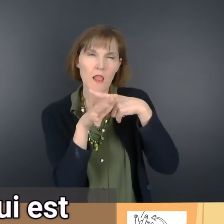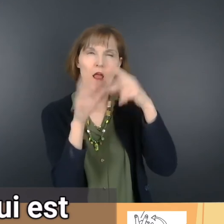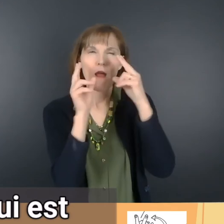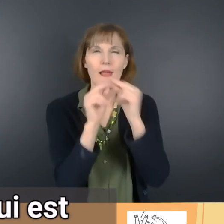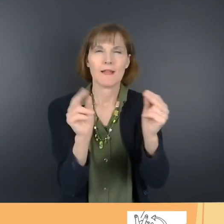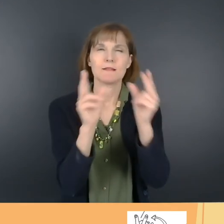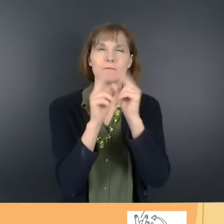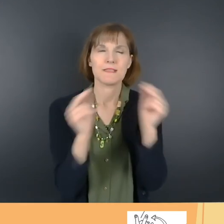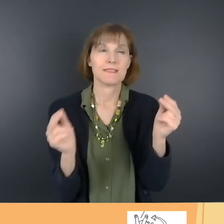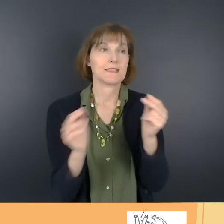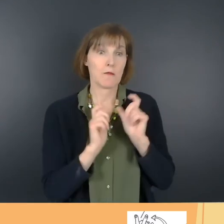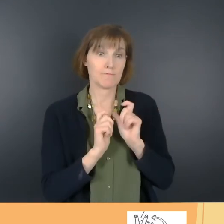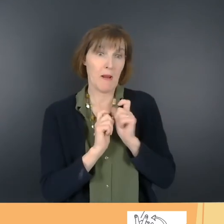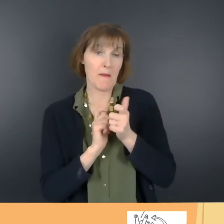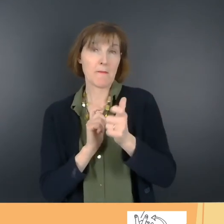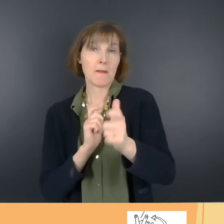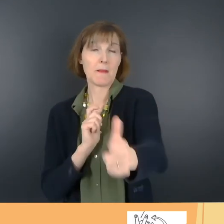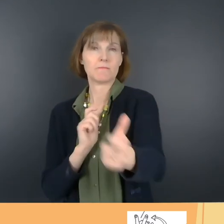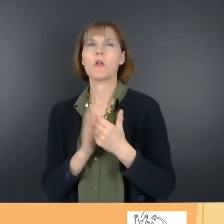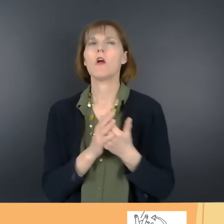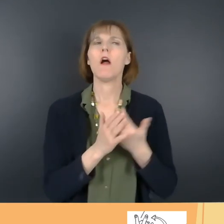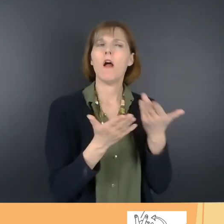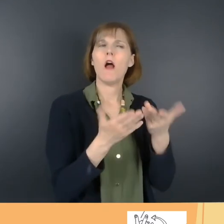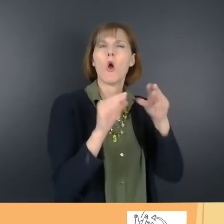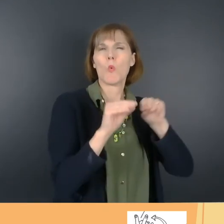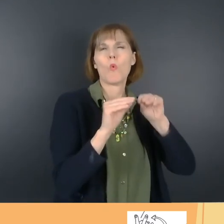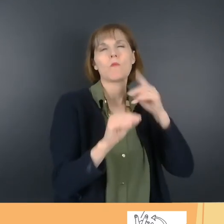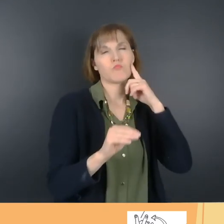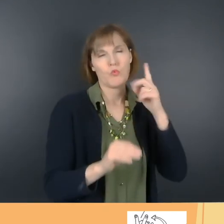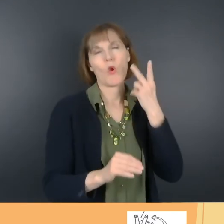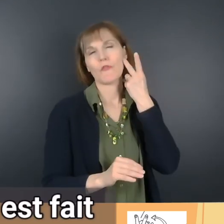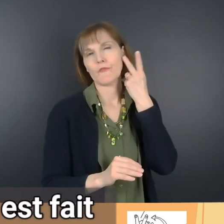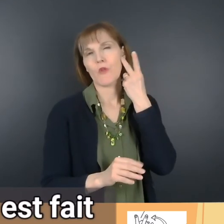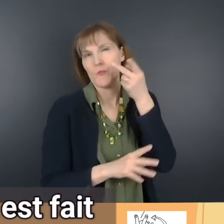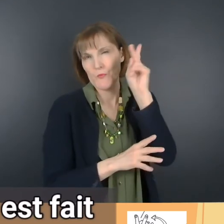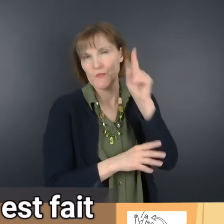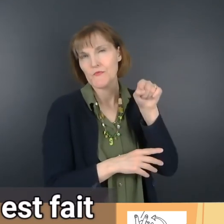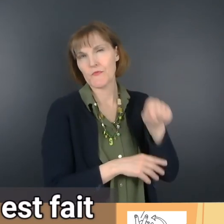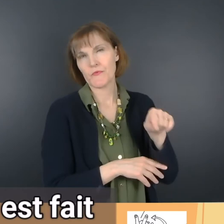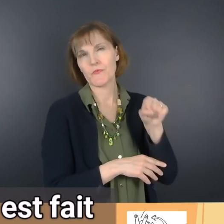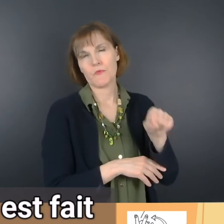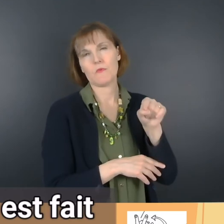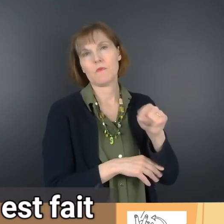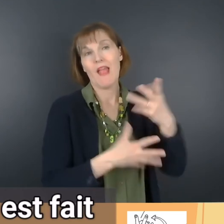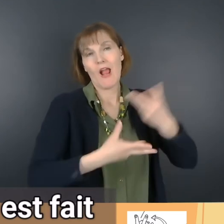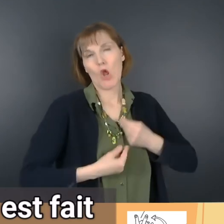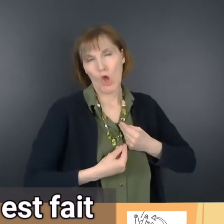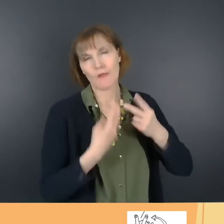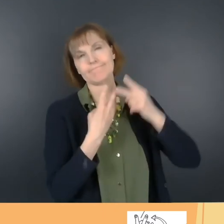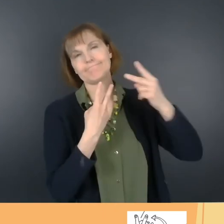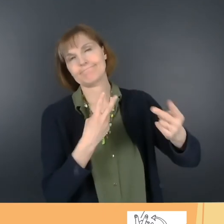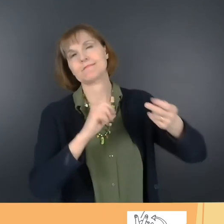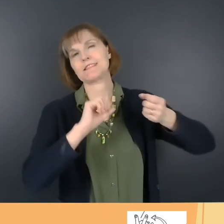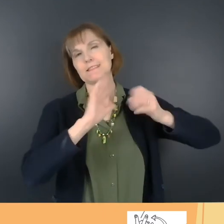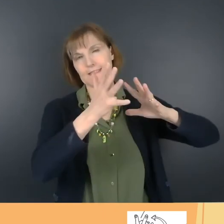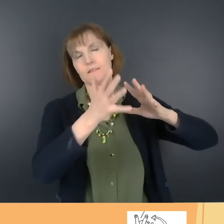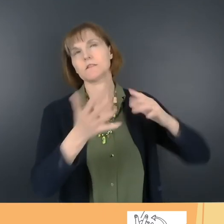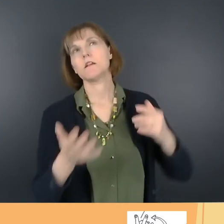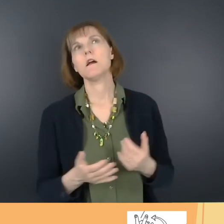souvent,'explique, dans l'introduction, j'explique la démarche. Ce cours-là, il est fait essentiellement pour les entendants.